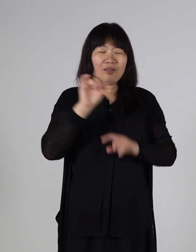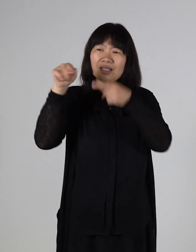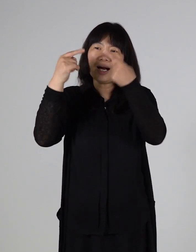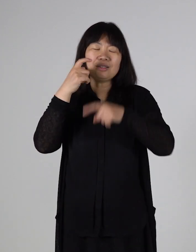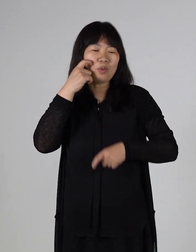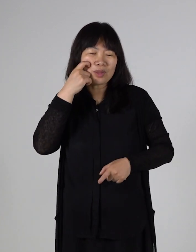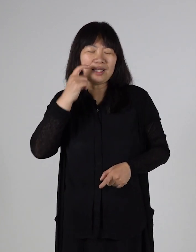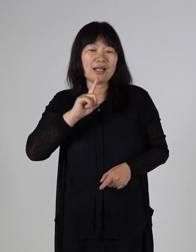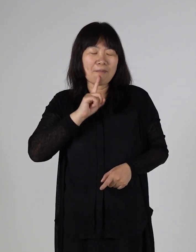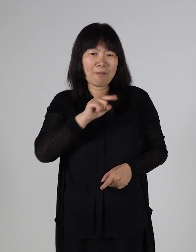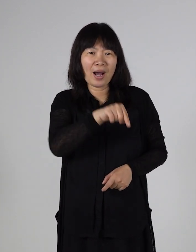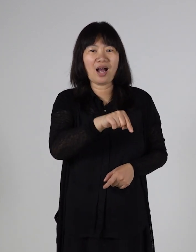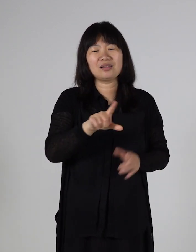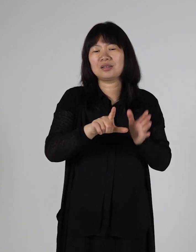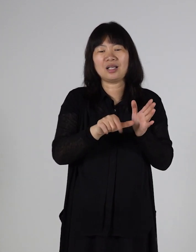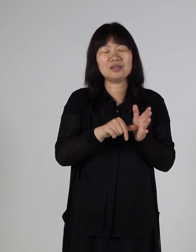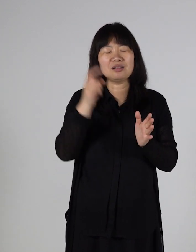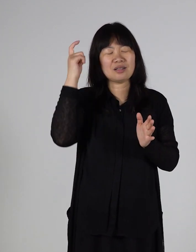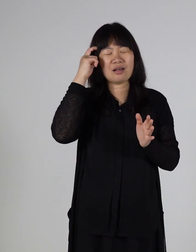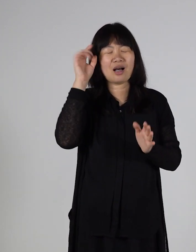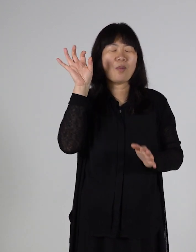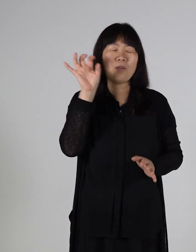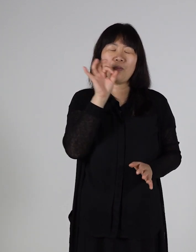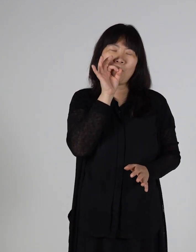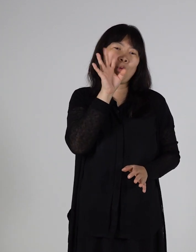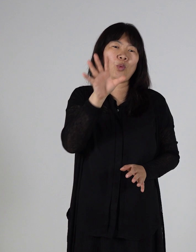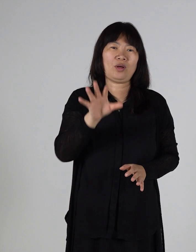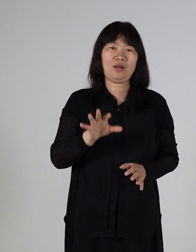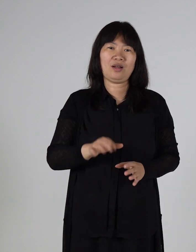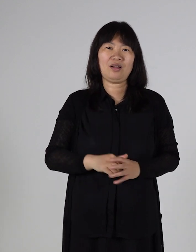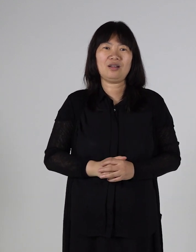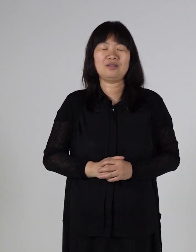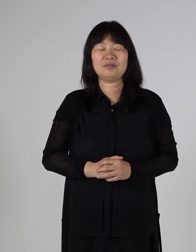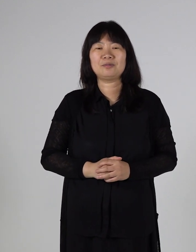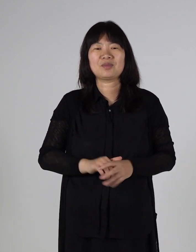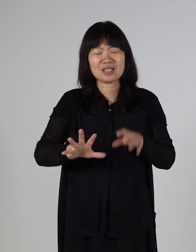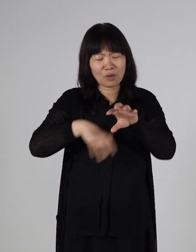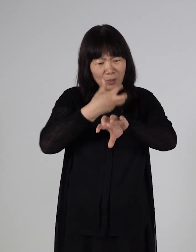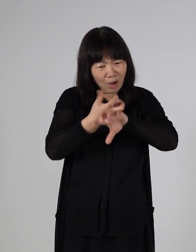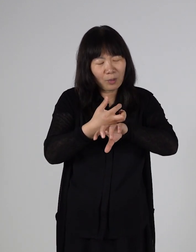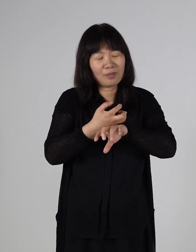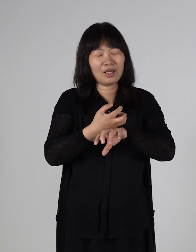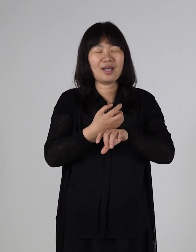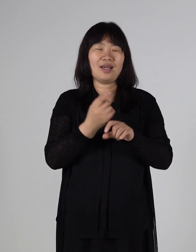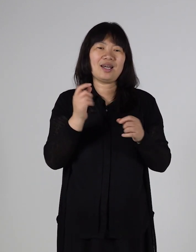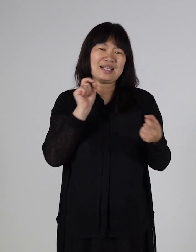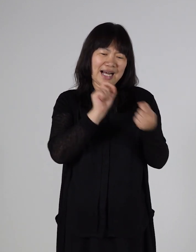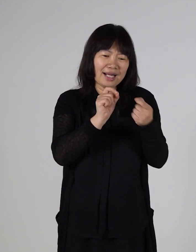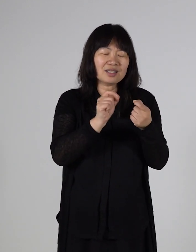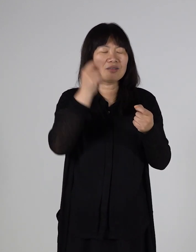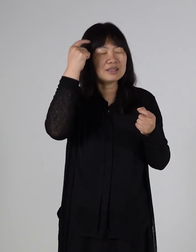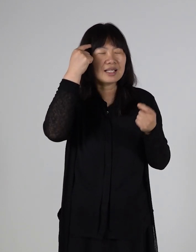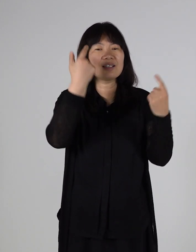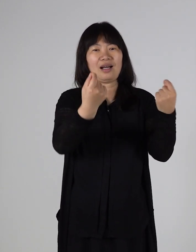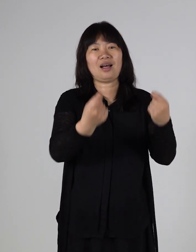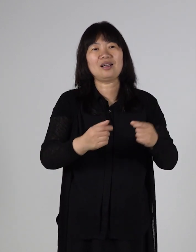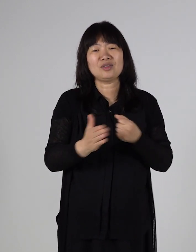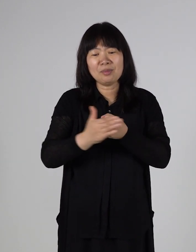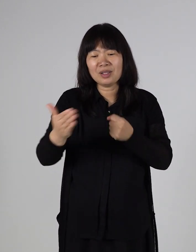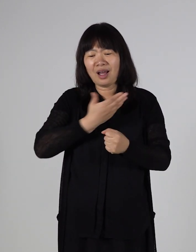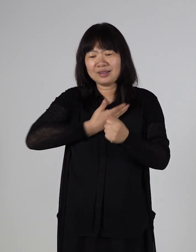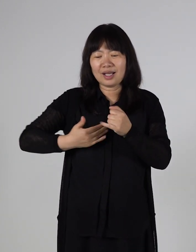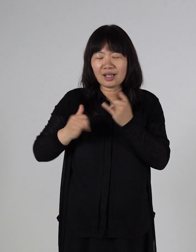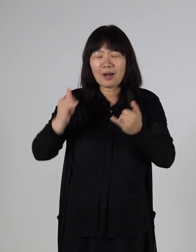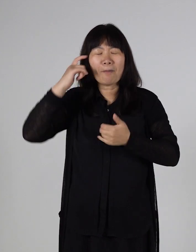거예요. 아니, 이런 무가치한 존재와 같은 상태로 우리를 정의하란 말인가?